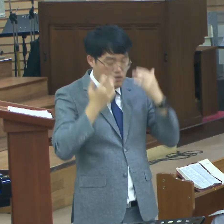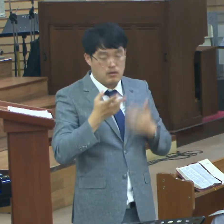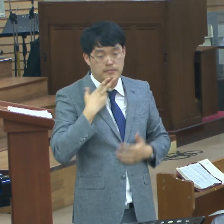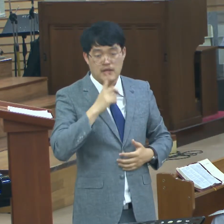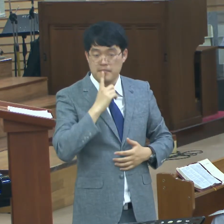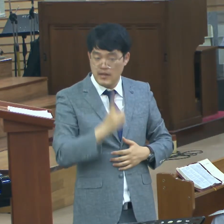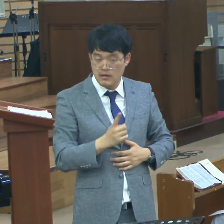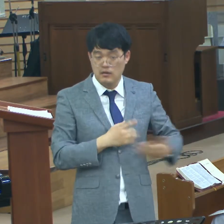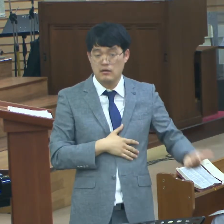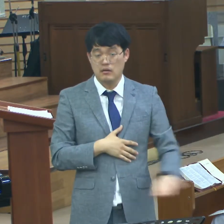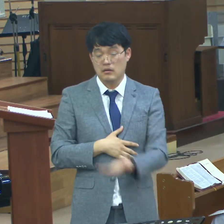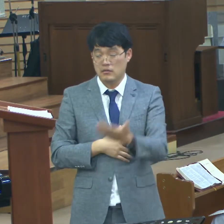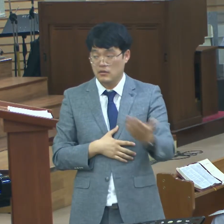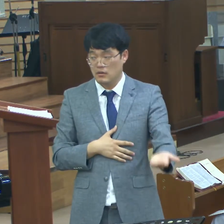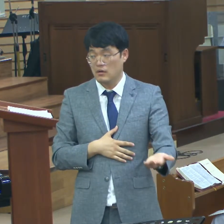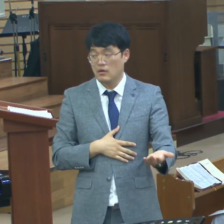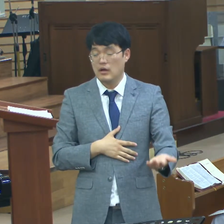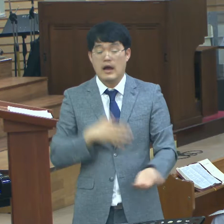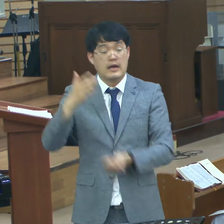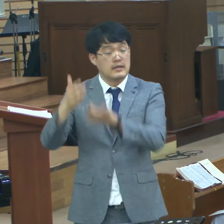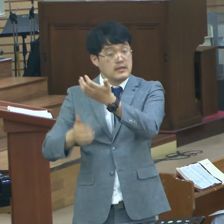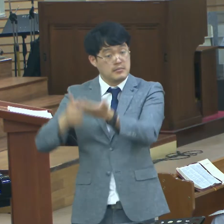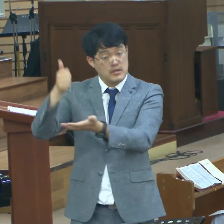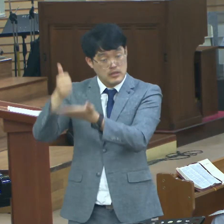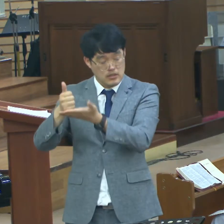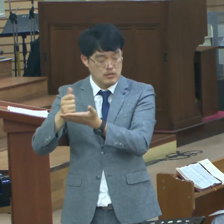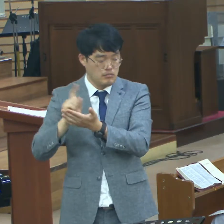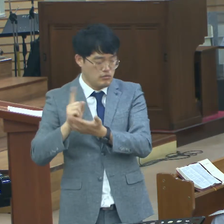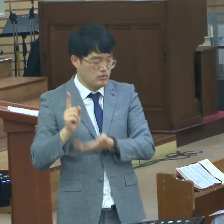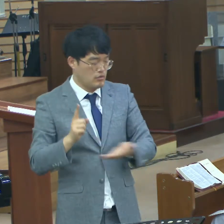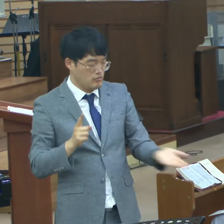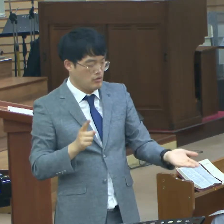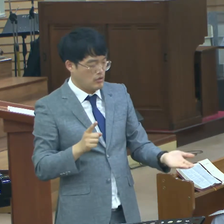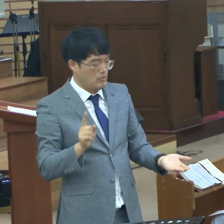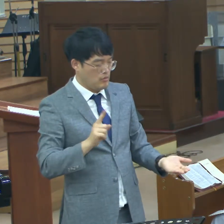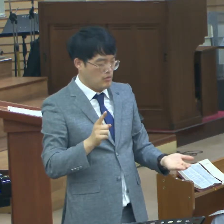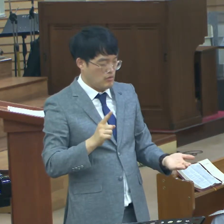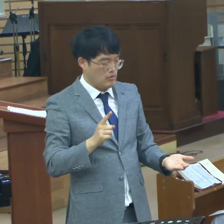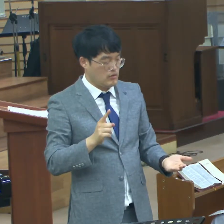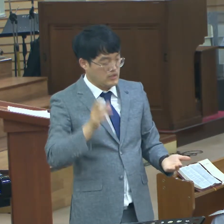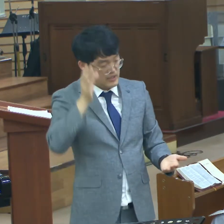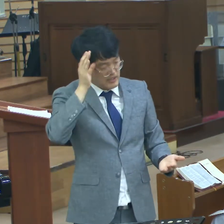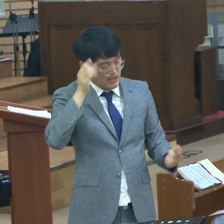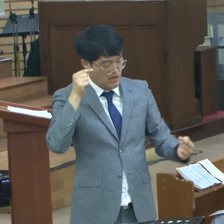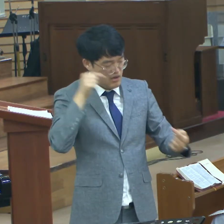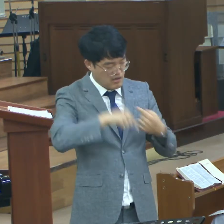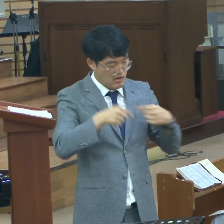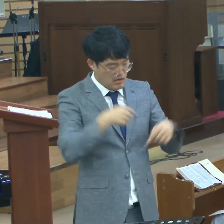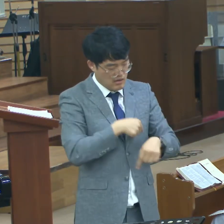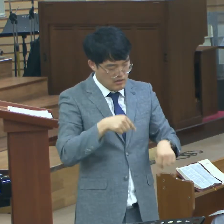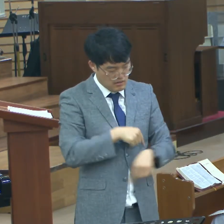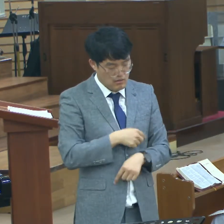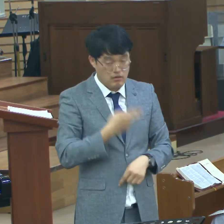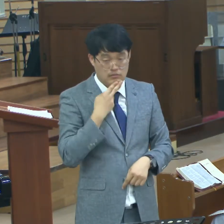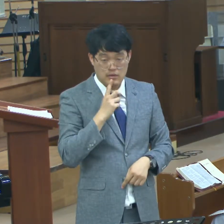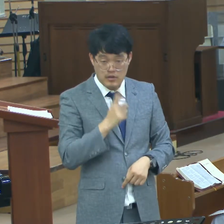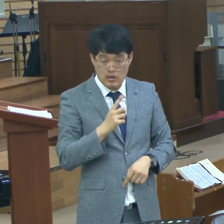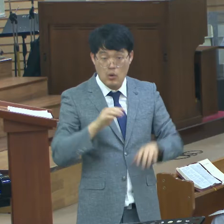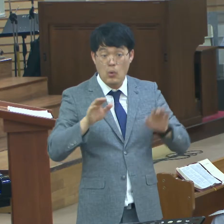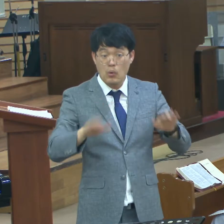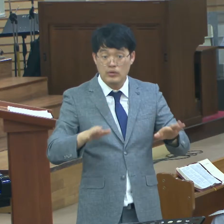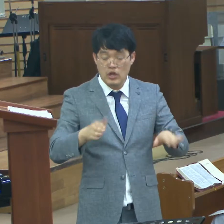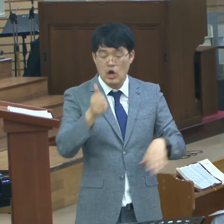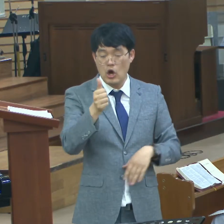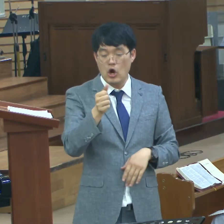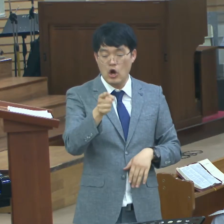기대를 어긋나게 해서 부끄럽게 만들지는 않을 거다 하는 거예요. 오늘 우리 허순 권사님 손자가